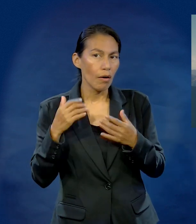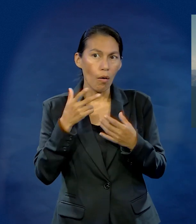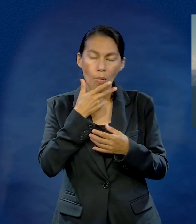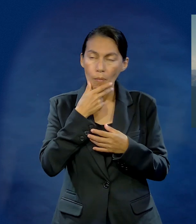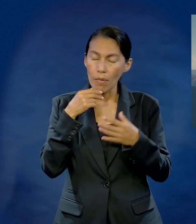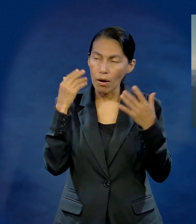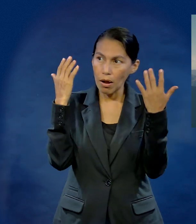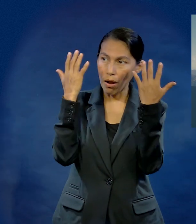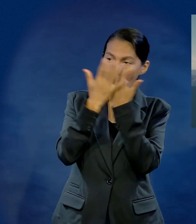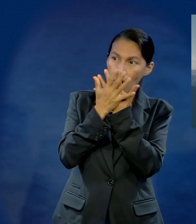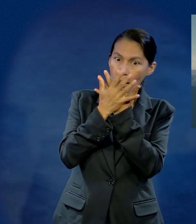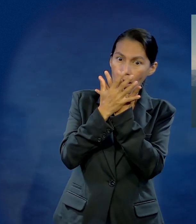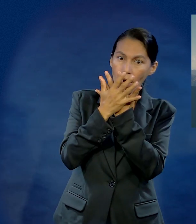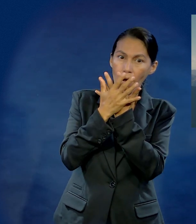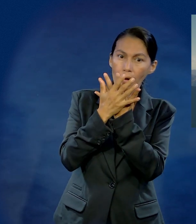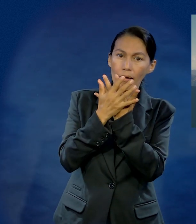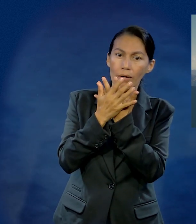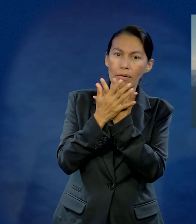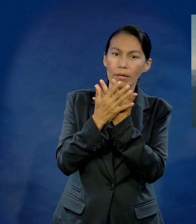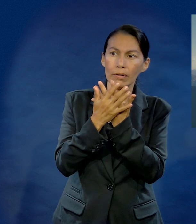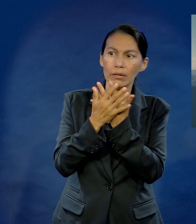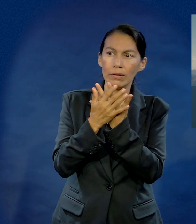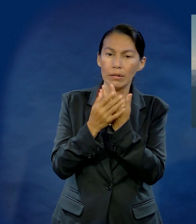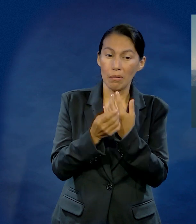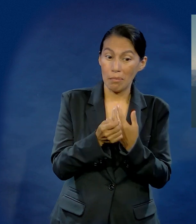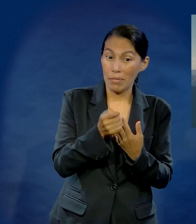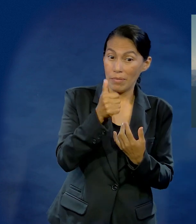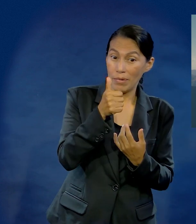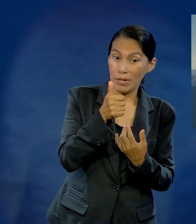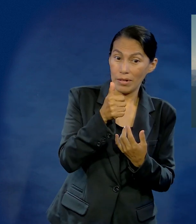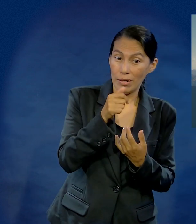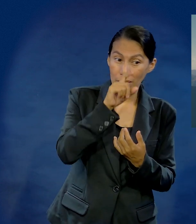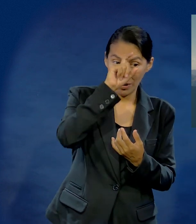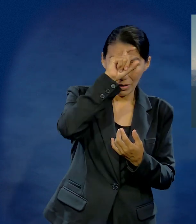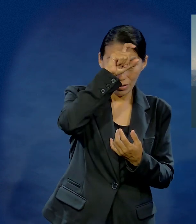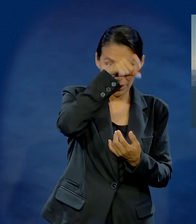de Sarai su mujer, ay, ay, ay, ¿qué dijo?